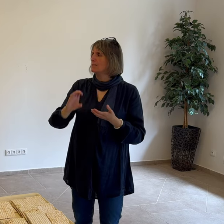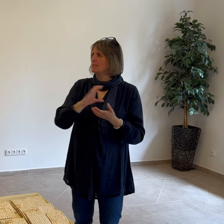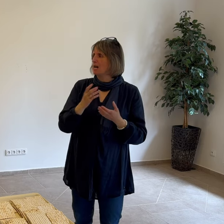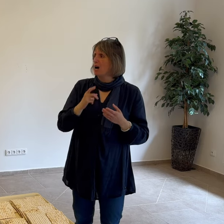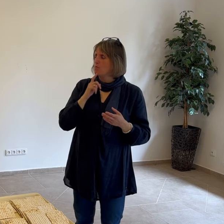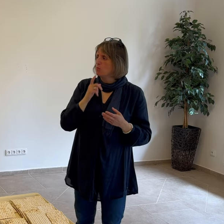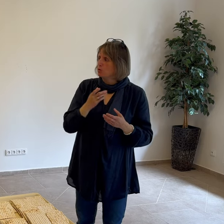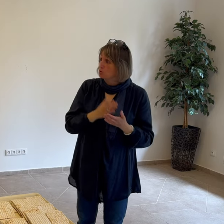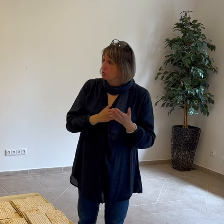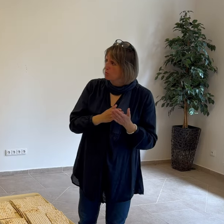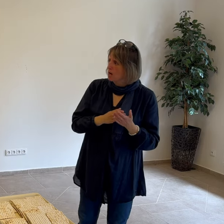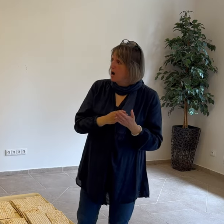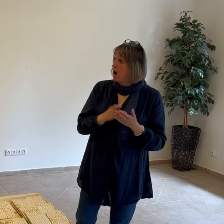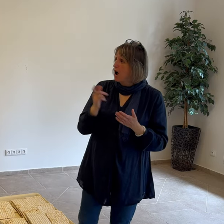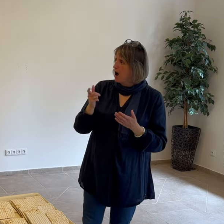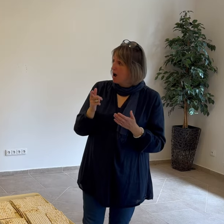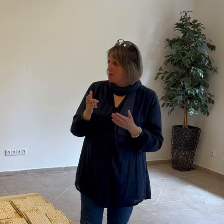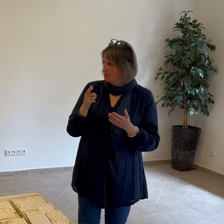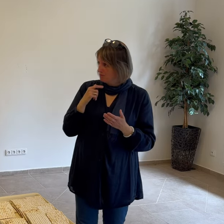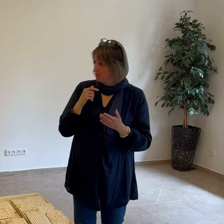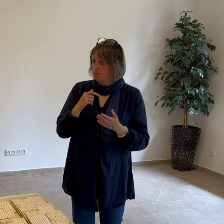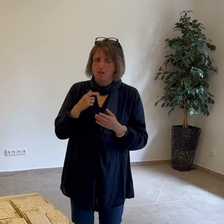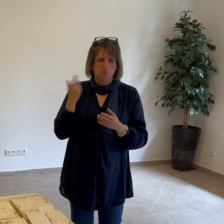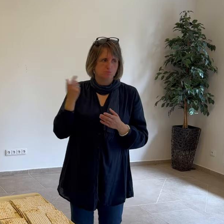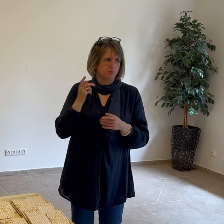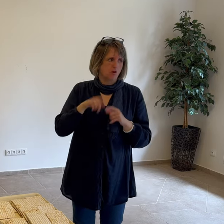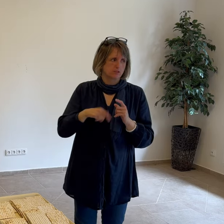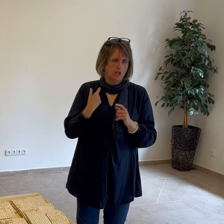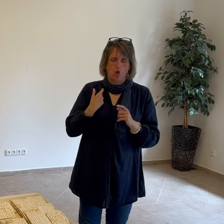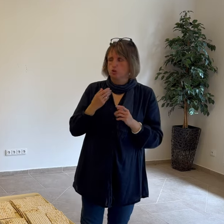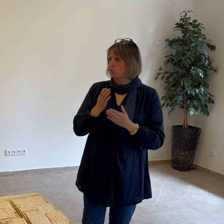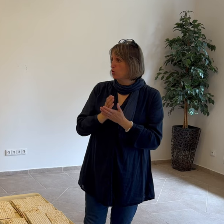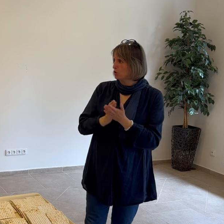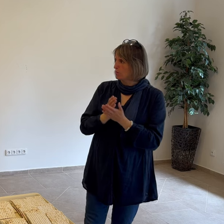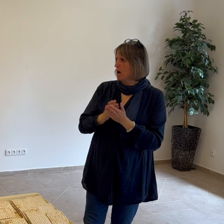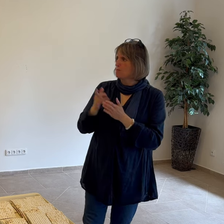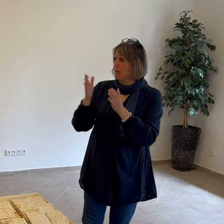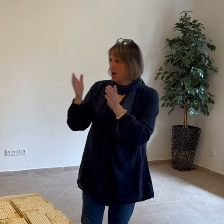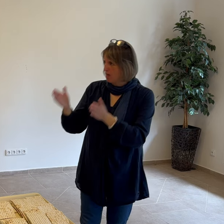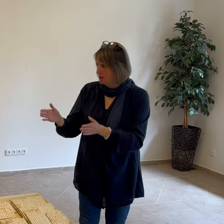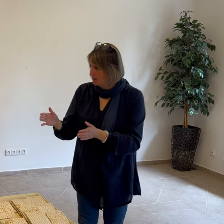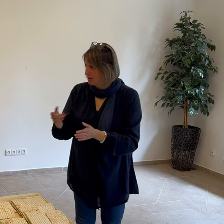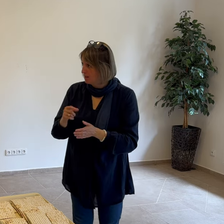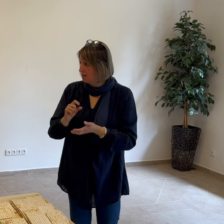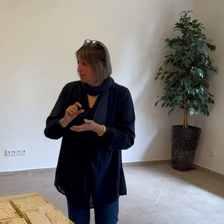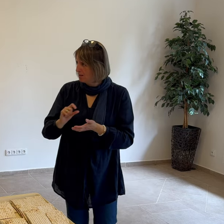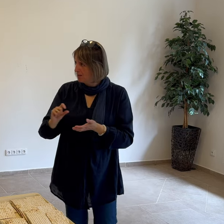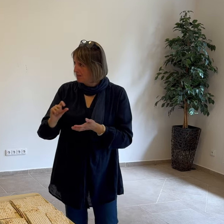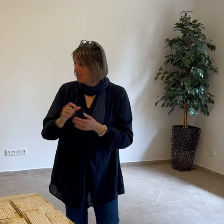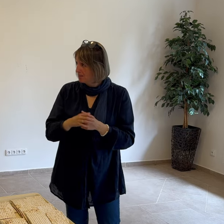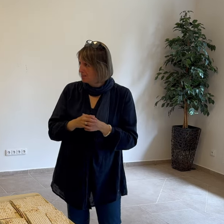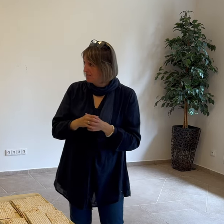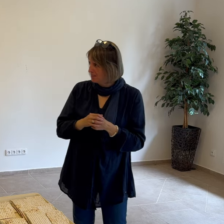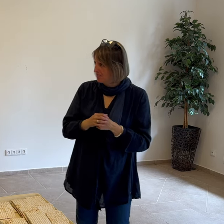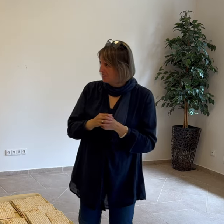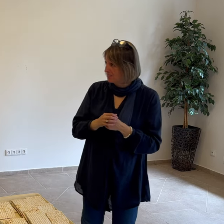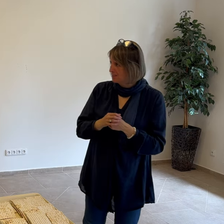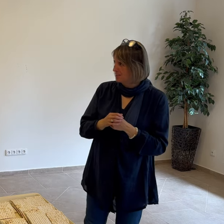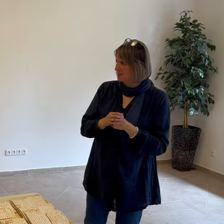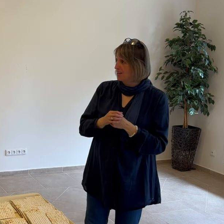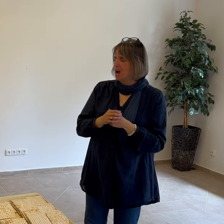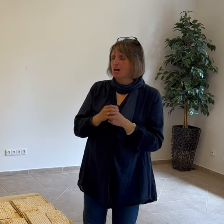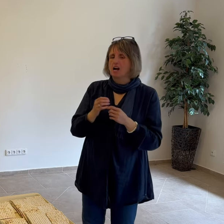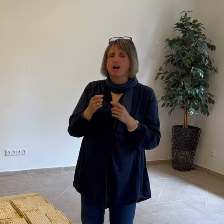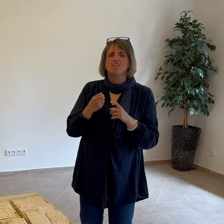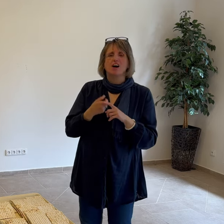vysluhovat samozřejmě Měl jsem vinnej mošt Měl jsem chléb někteří tam měli zase samozřejmě kvašený